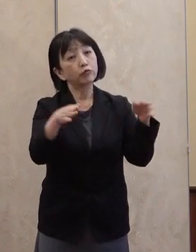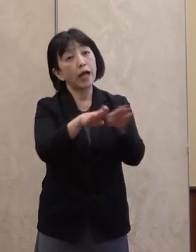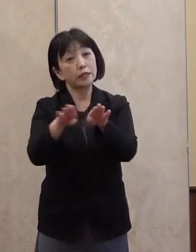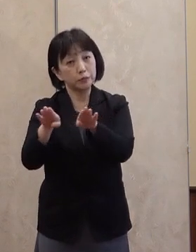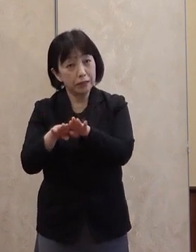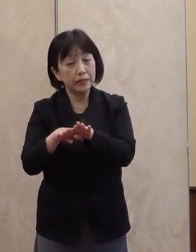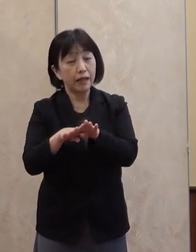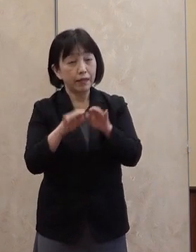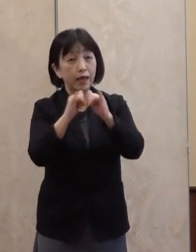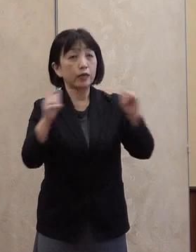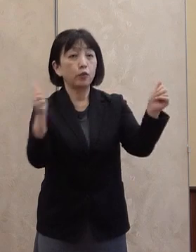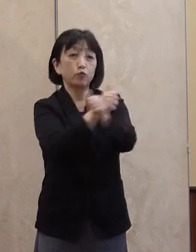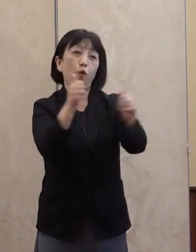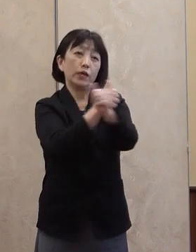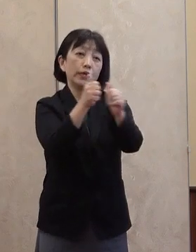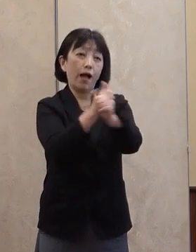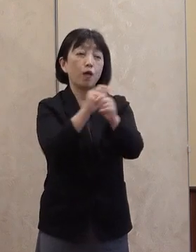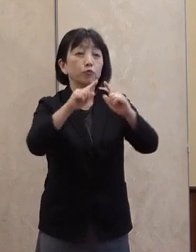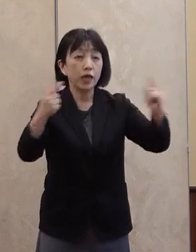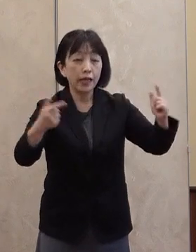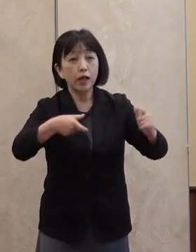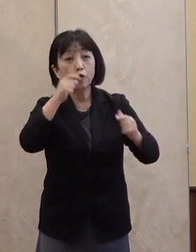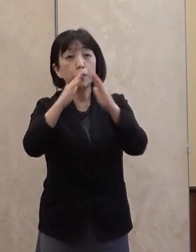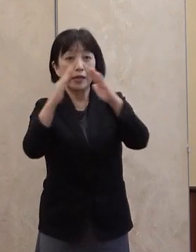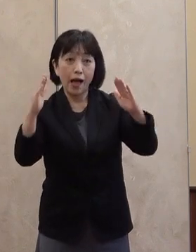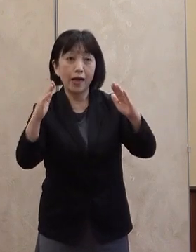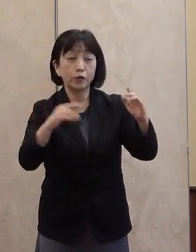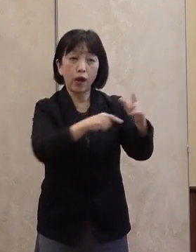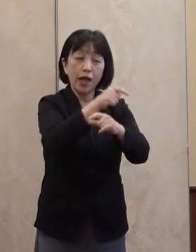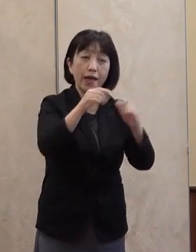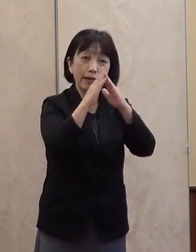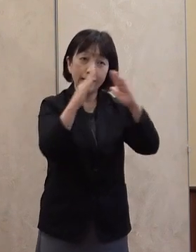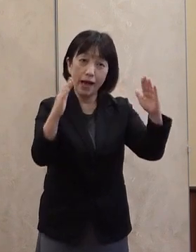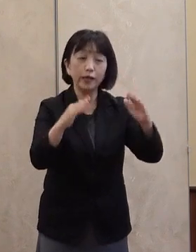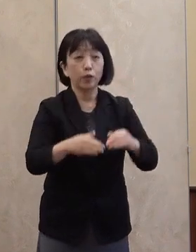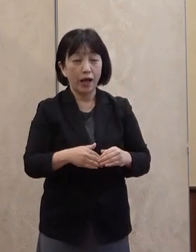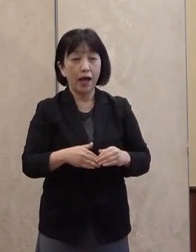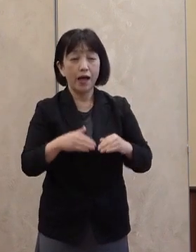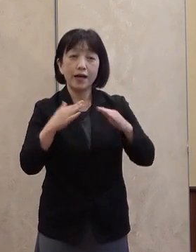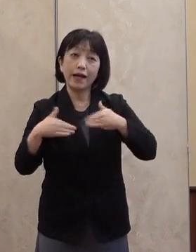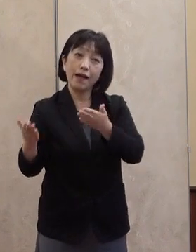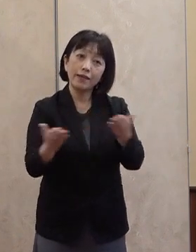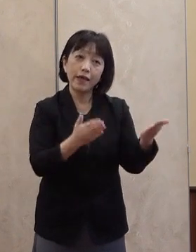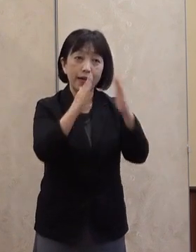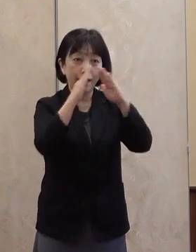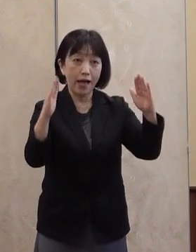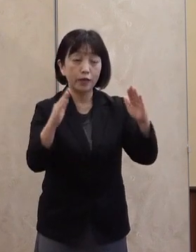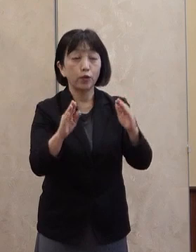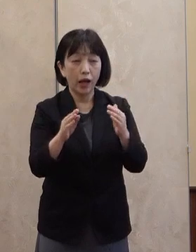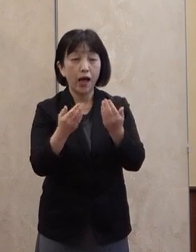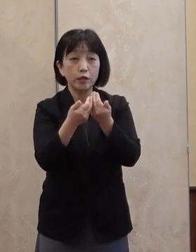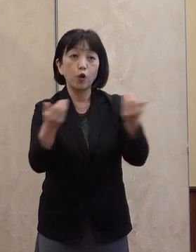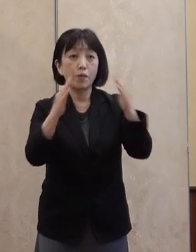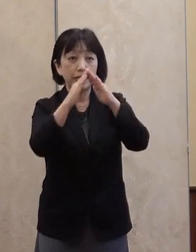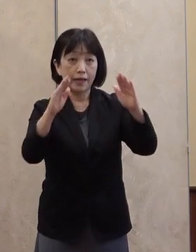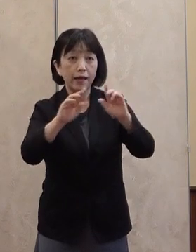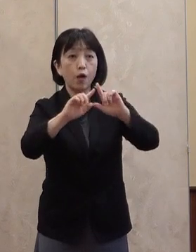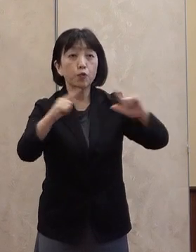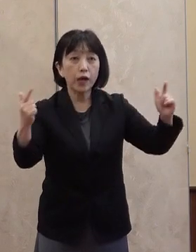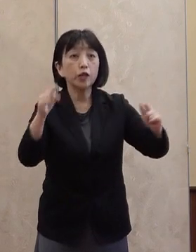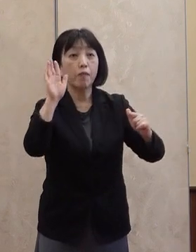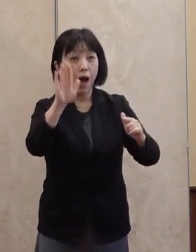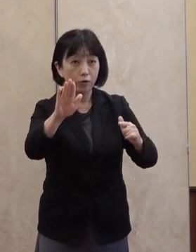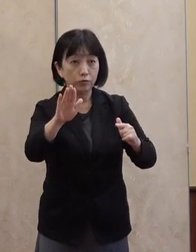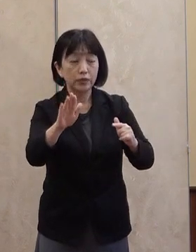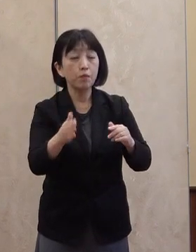って人の動きが増えて飲み会宴会の機会が増えた、歓送迎会が増えたということももちろん当然これはありますが、合わせて変